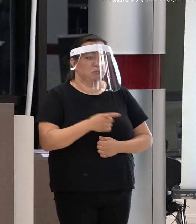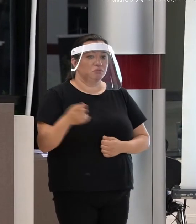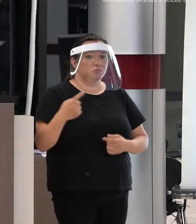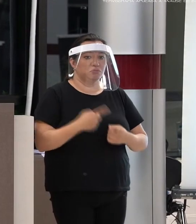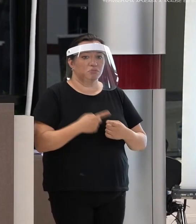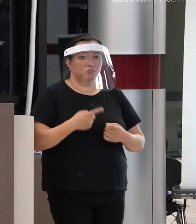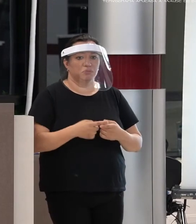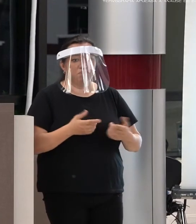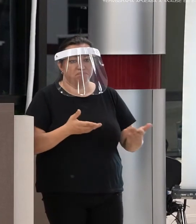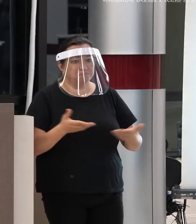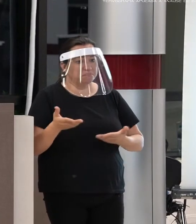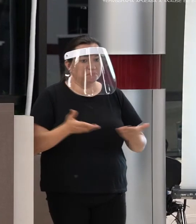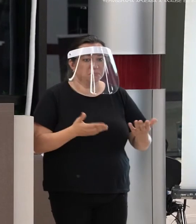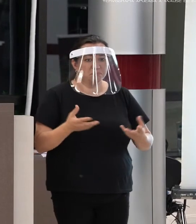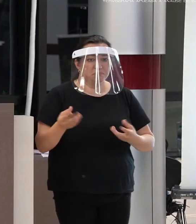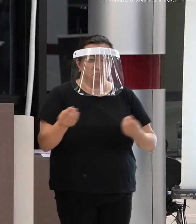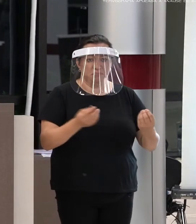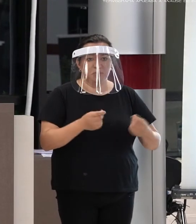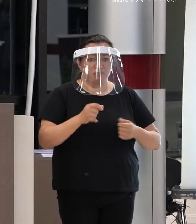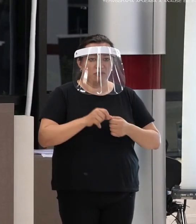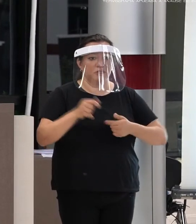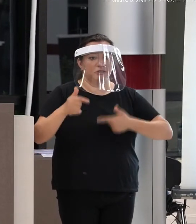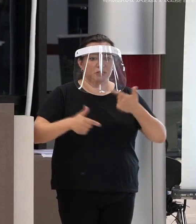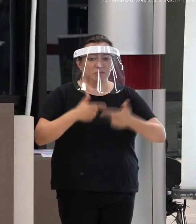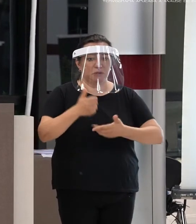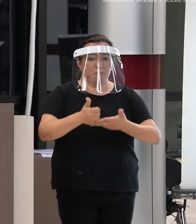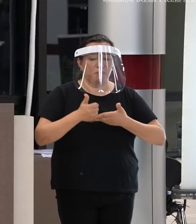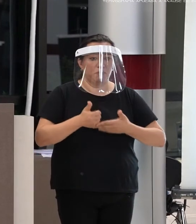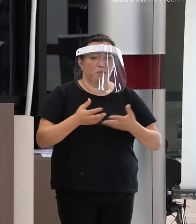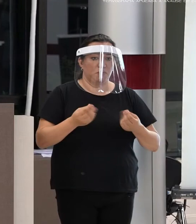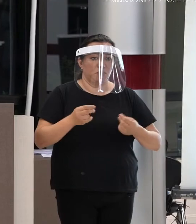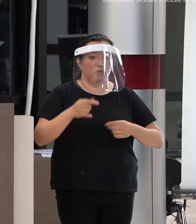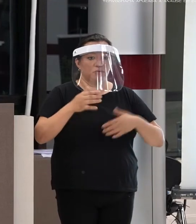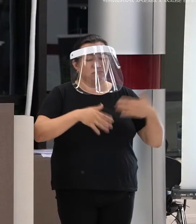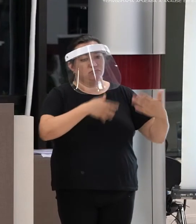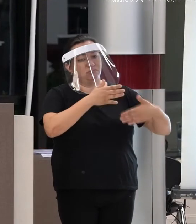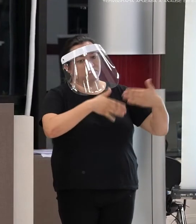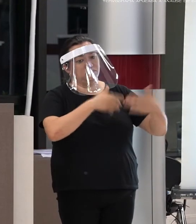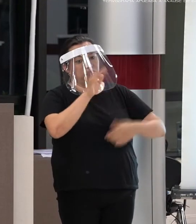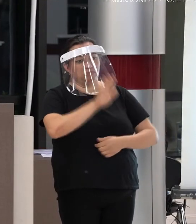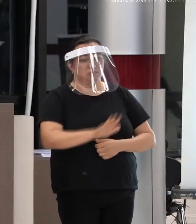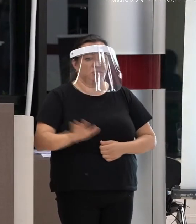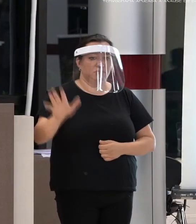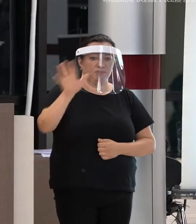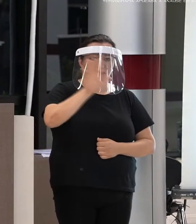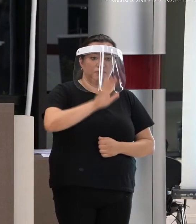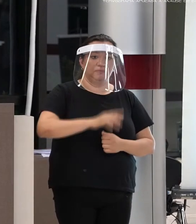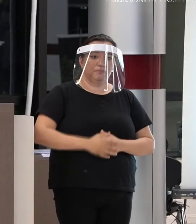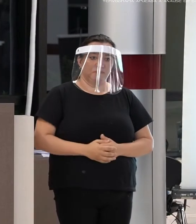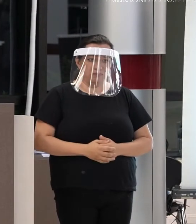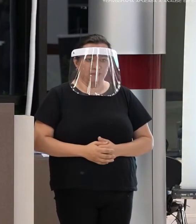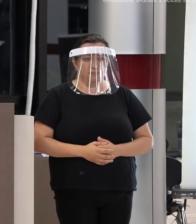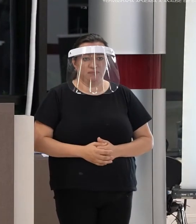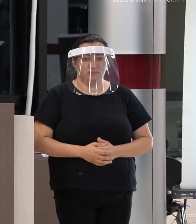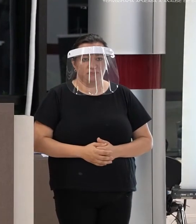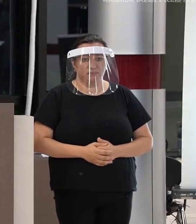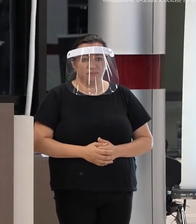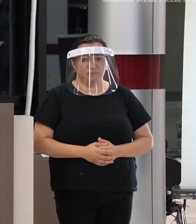que, né, me ajudou muito a ter essa projeção nacional. É você e o Danilo Amaral.